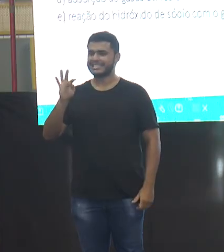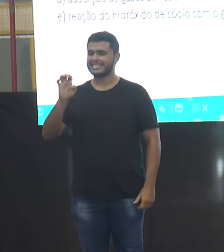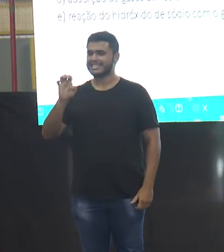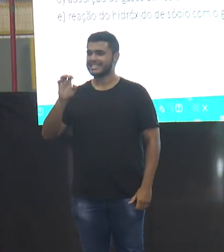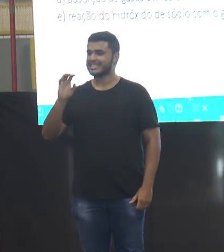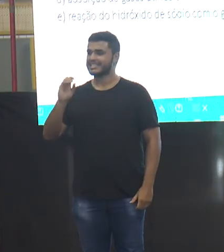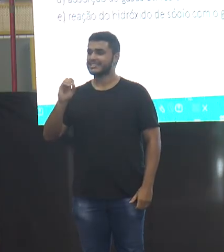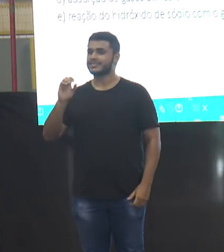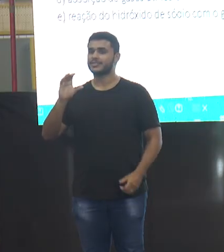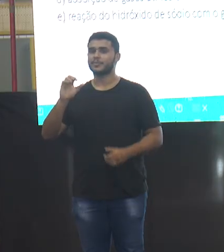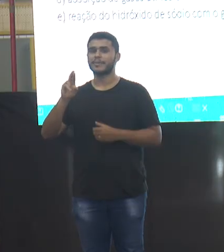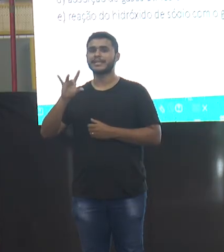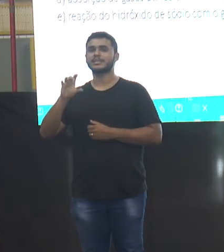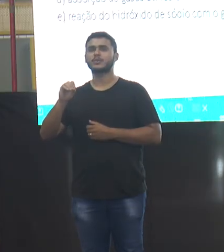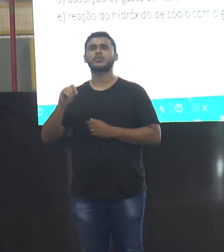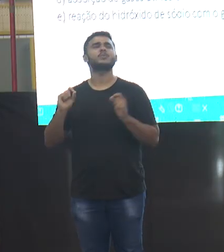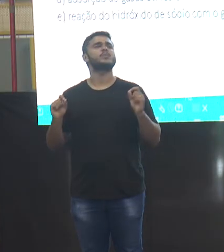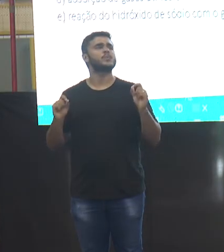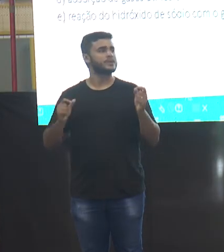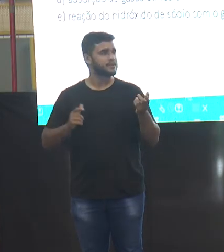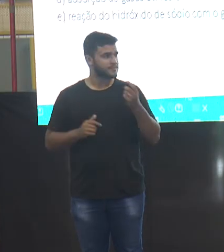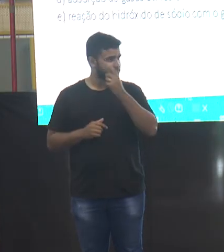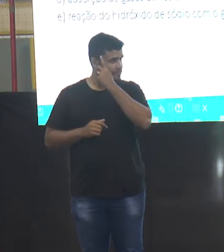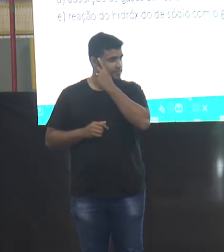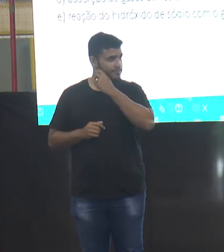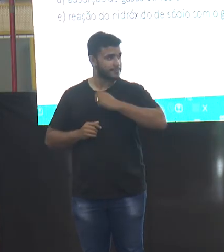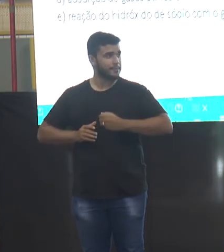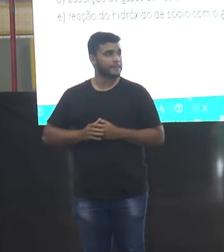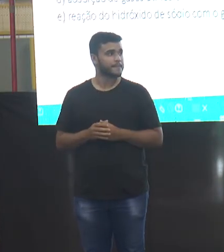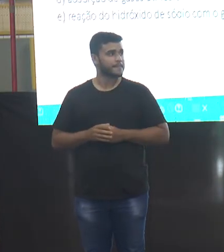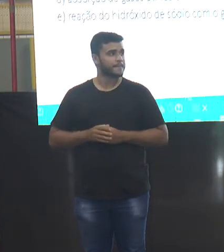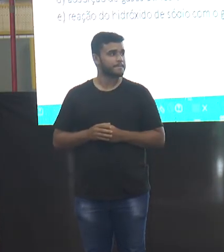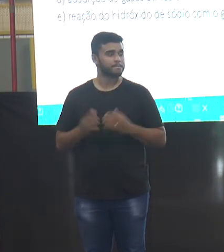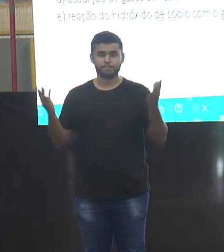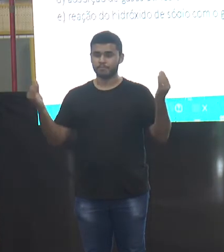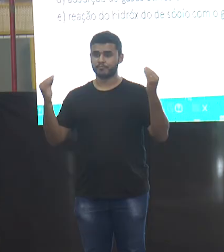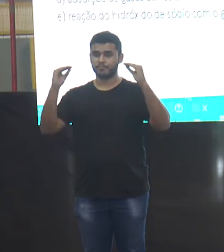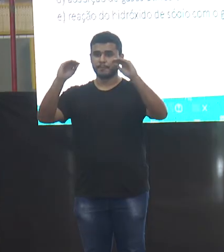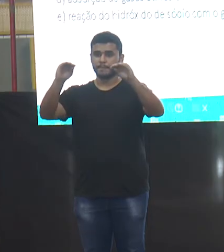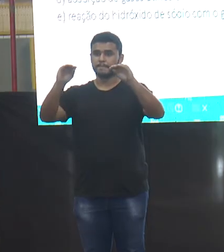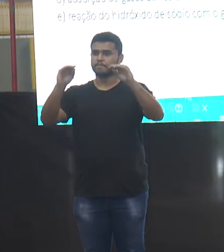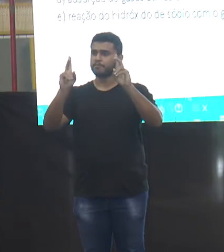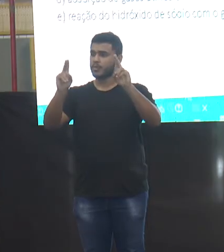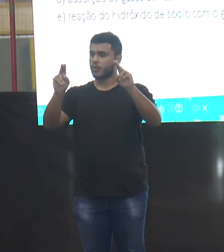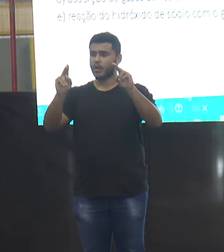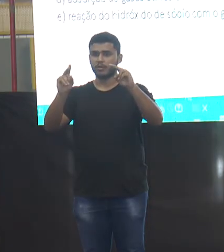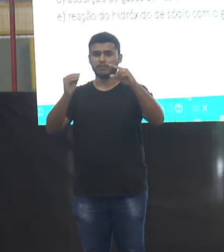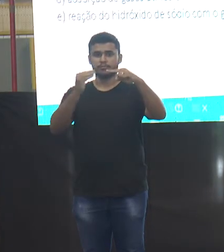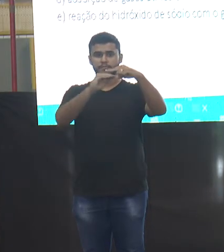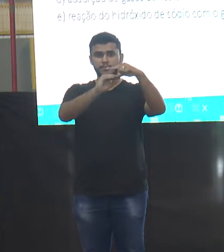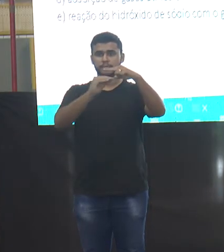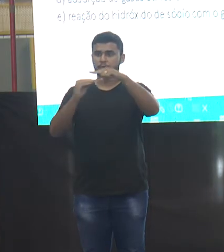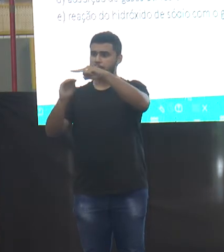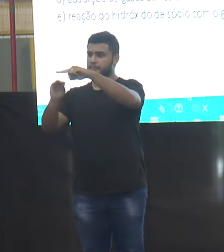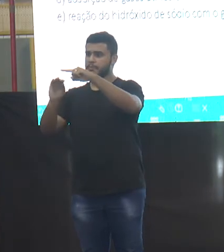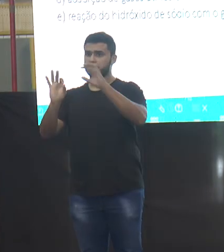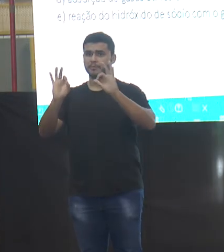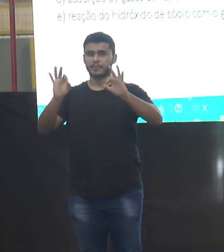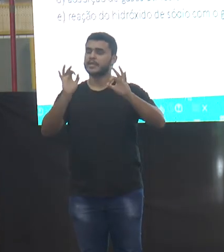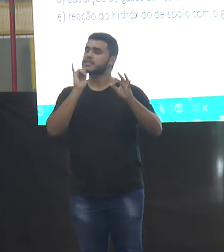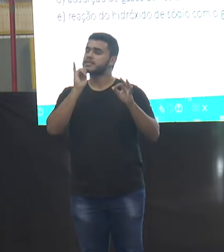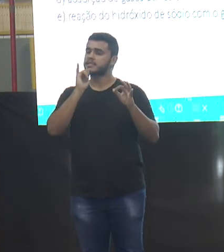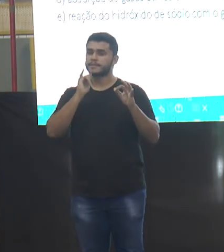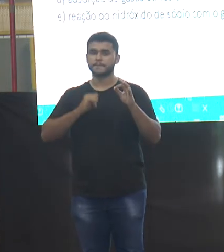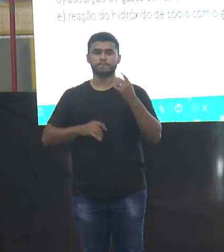cálculo estequiométrico. Gente, cálculo estequiométrico é colocar em proporção ideal. Se eu tiver 1 mol